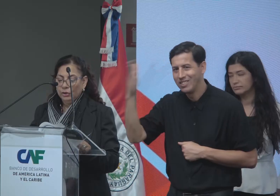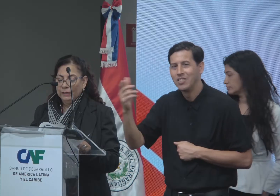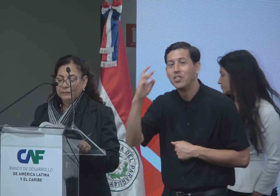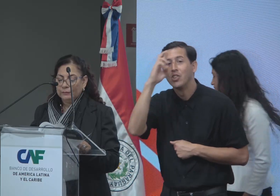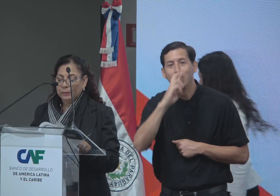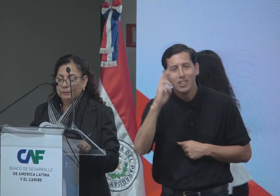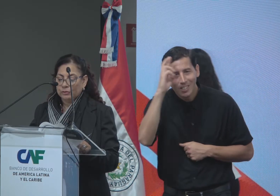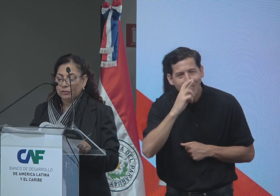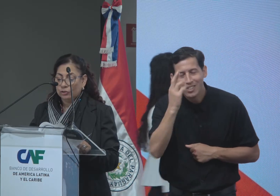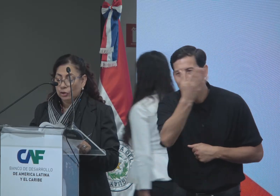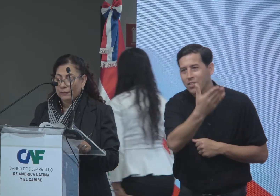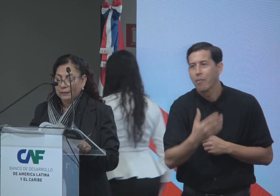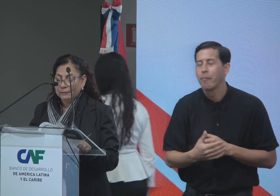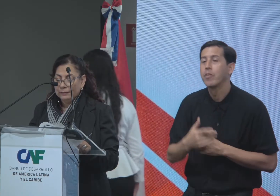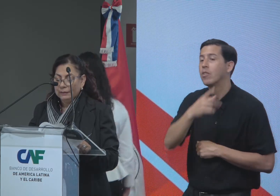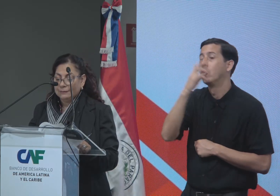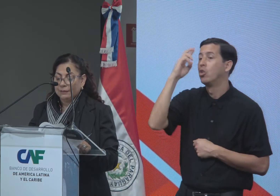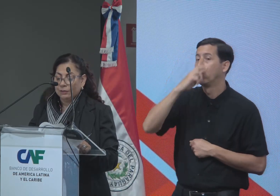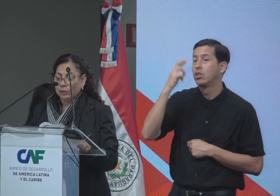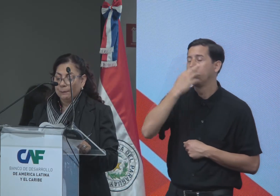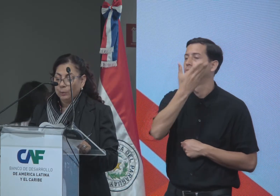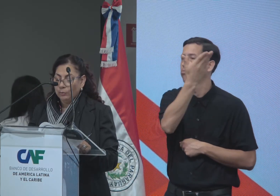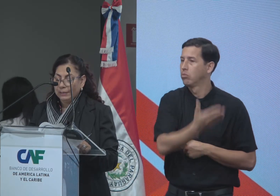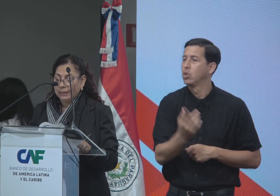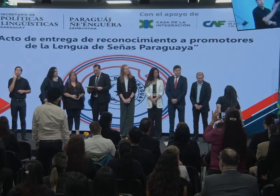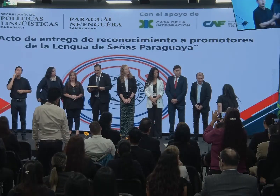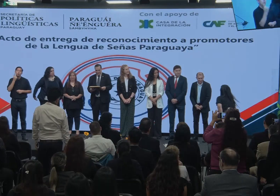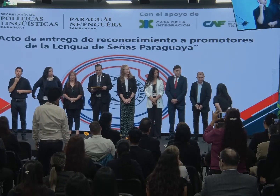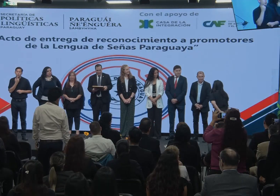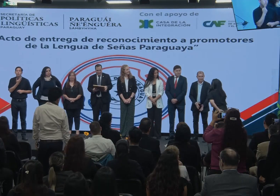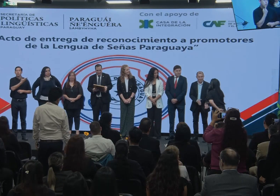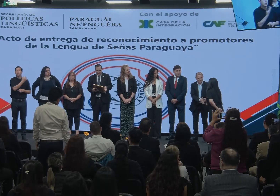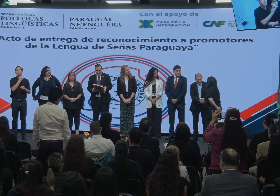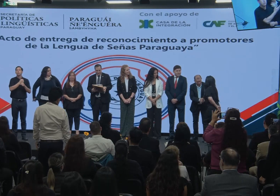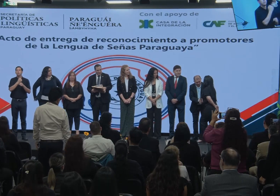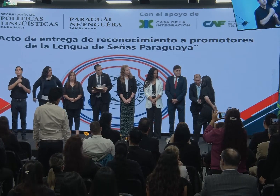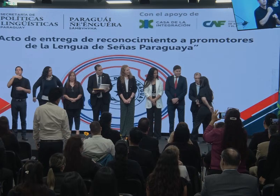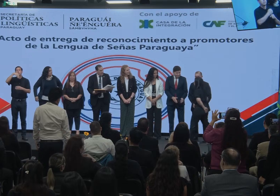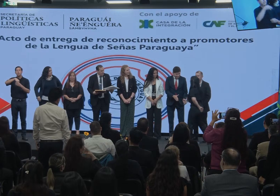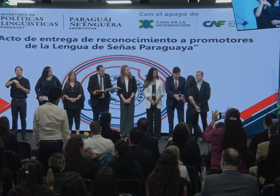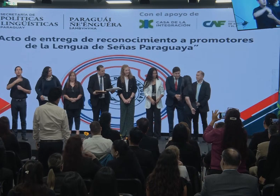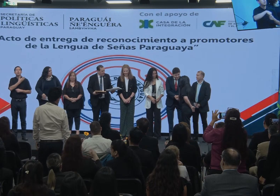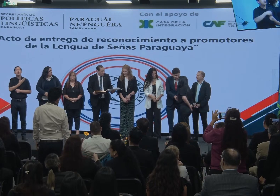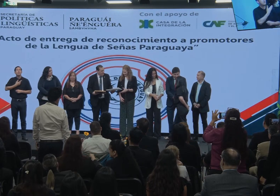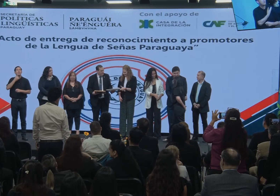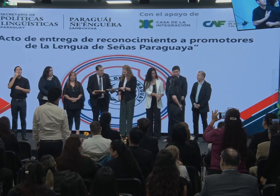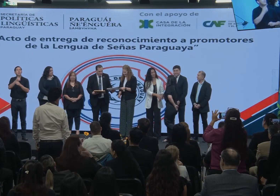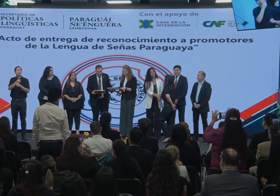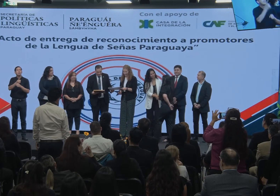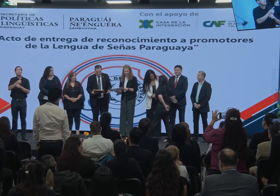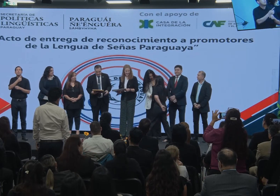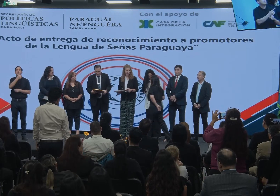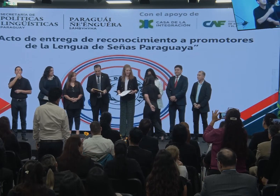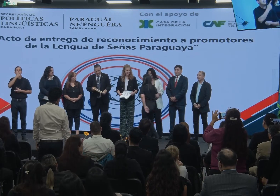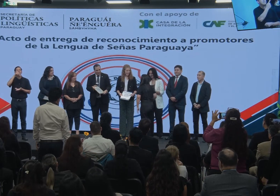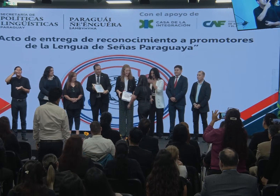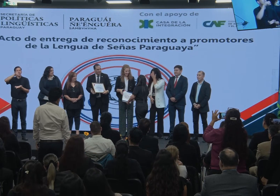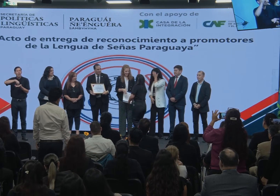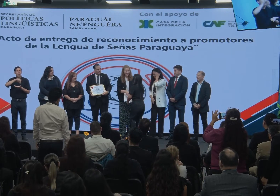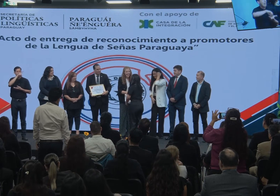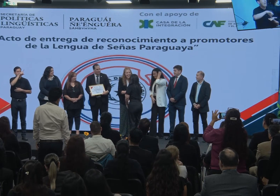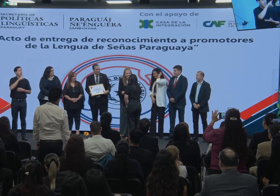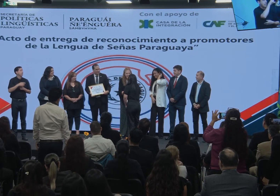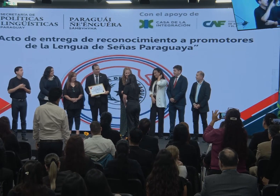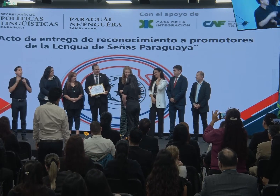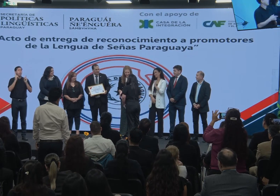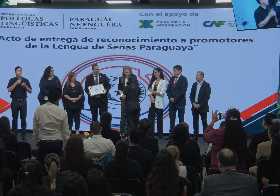Rocío es una persona sorda, es servidora pública de la Gobernación del Departamento Central. Actualmente se desempeña